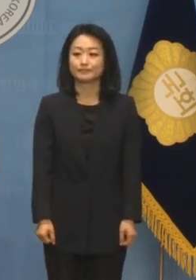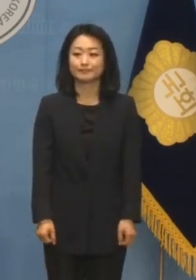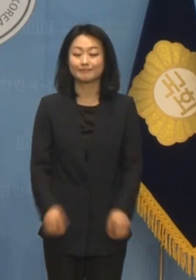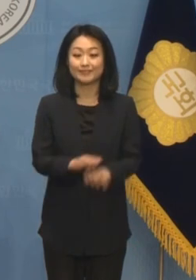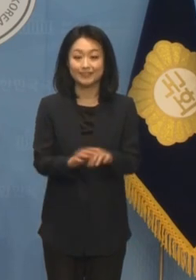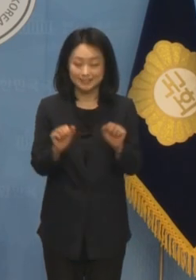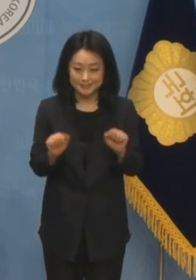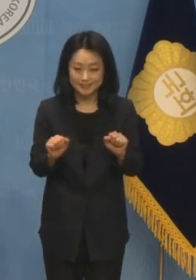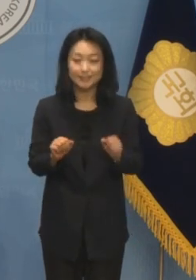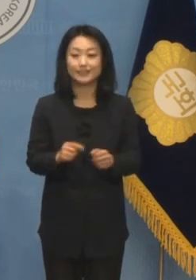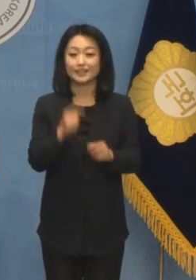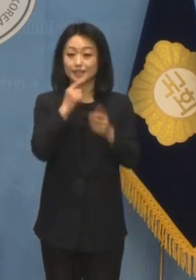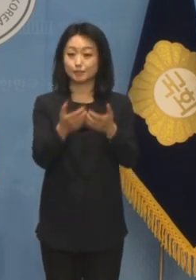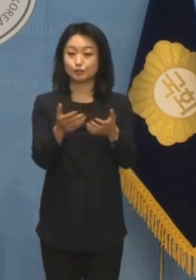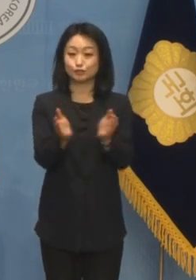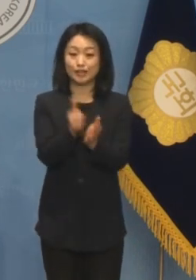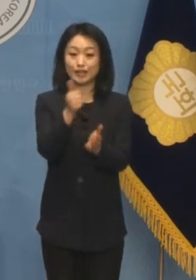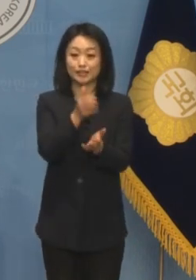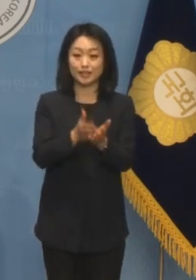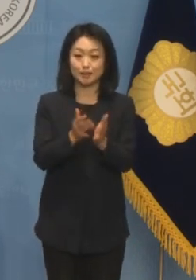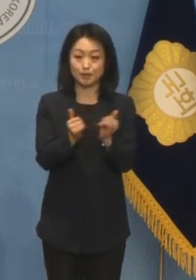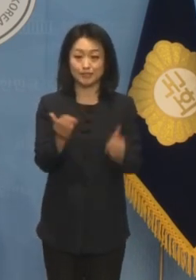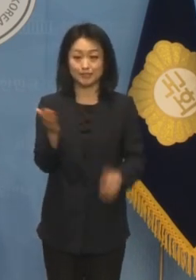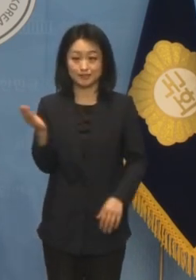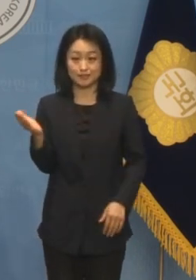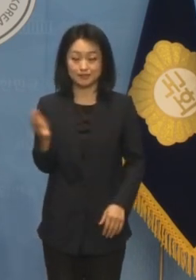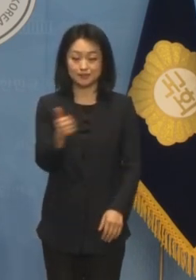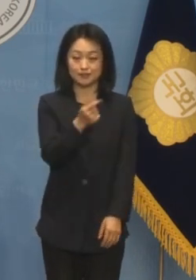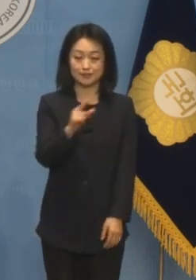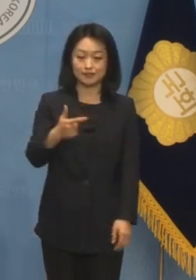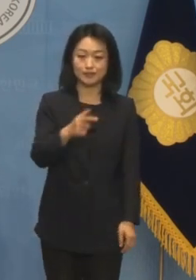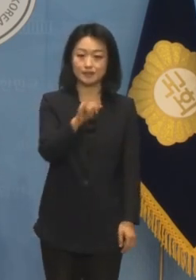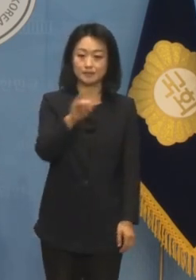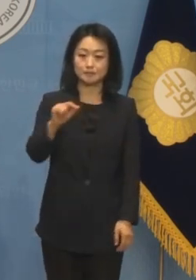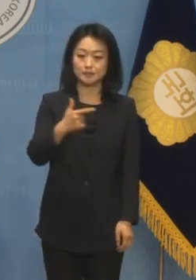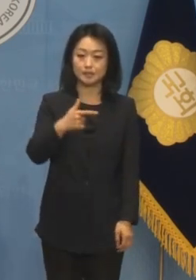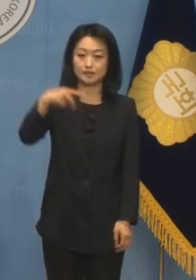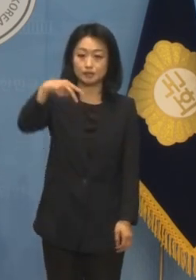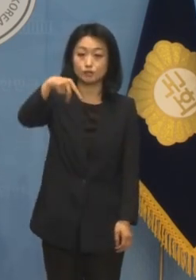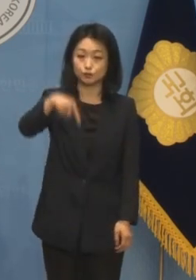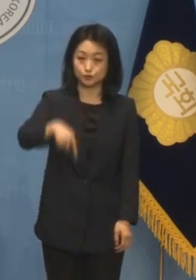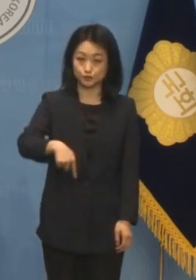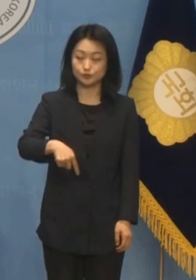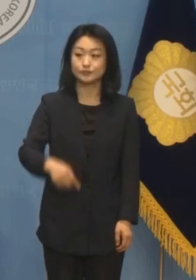안녕하십니까. 더불어민주당 대변인 한민수입니다. 논평을 발표하겠습니다.